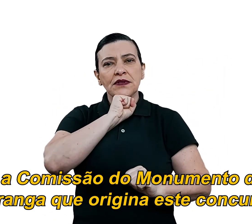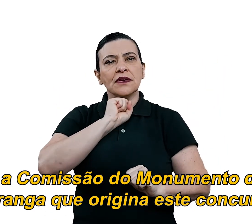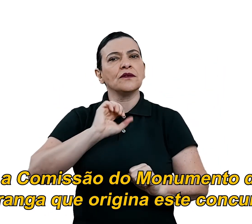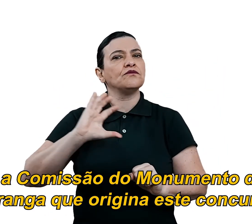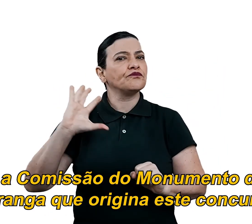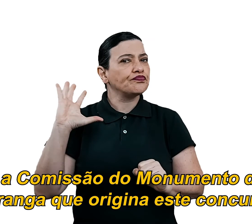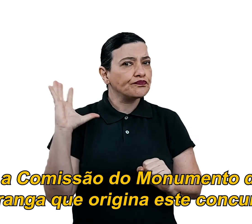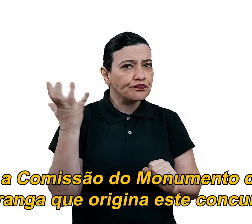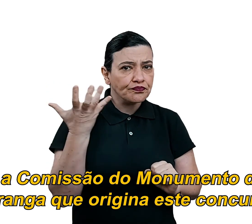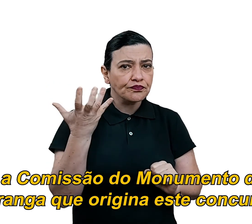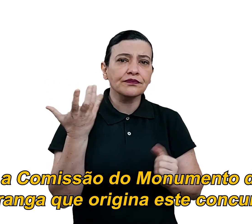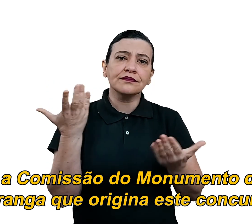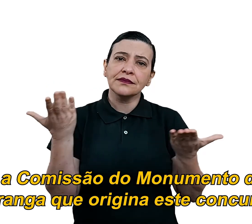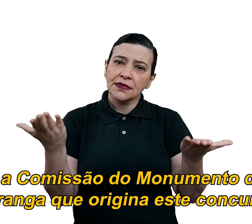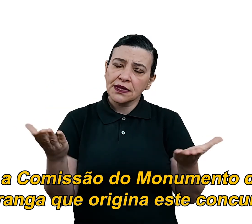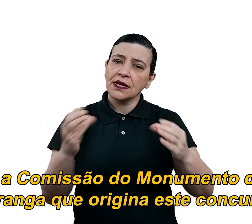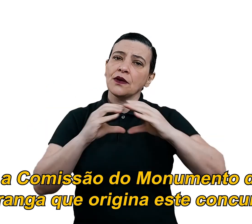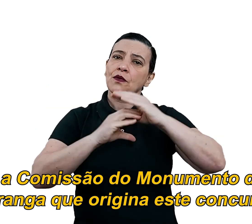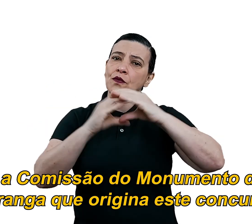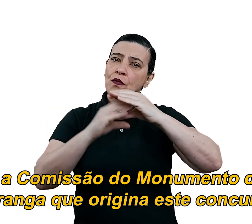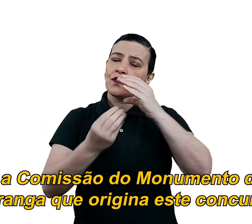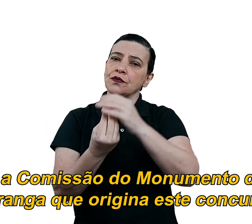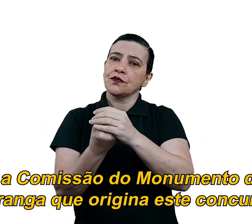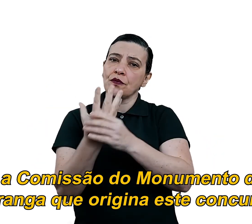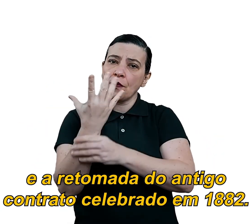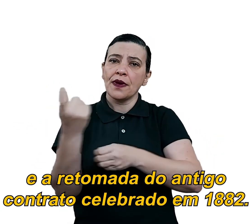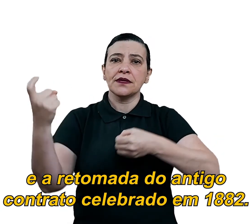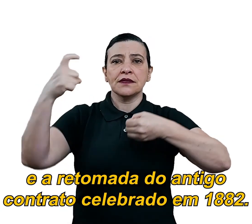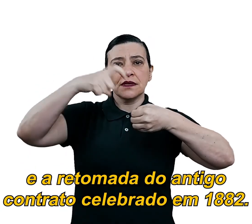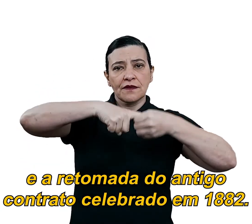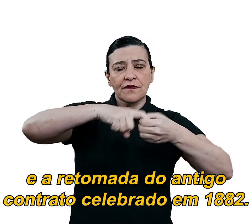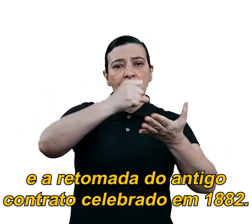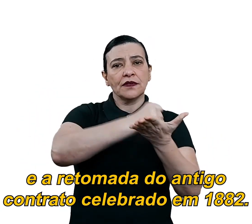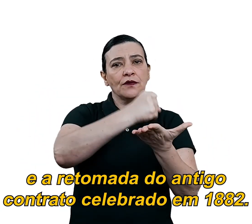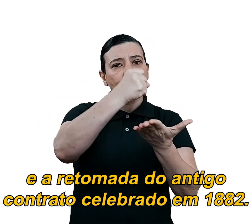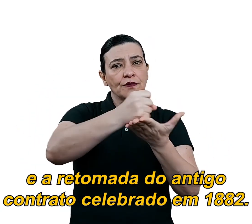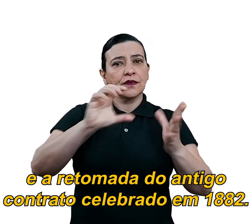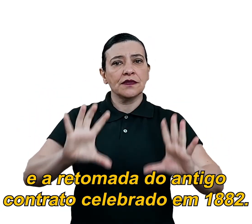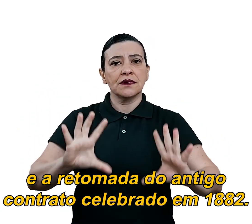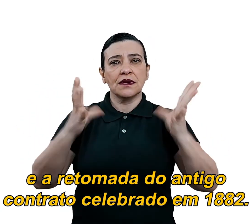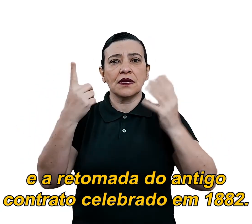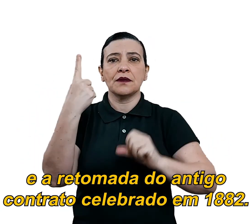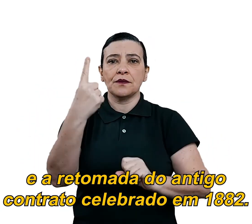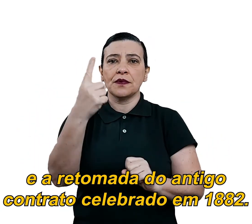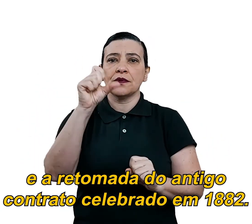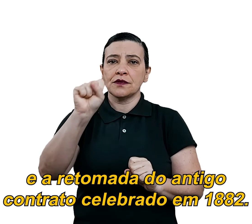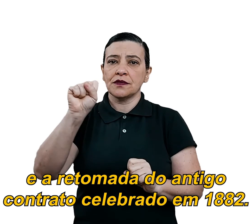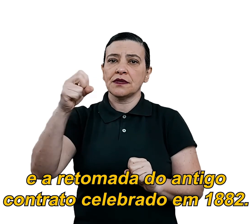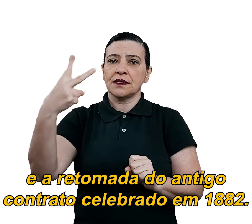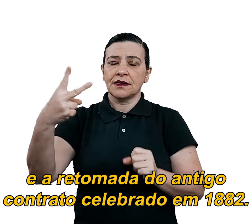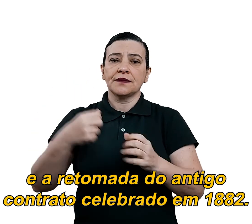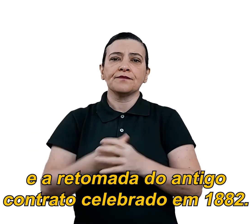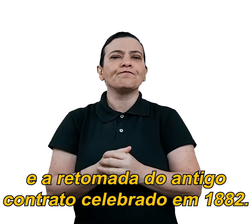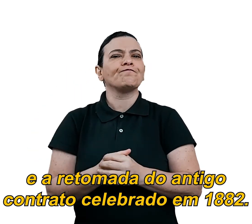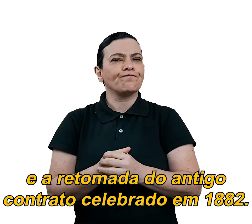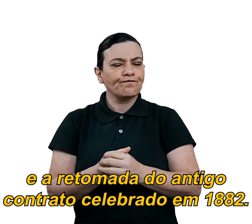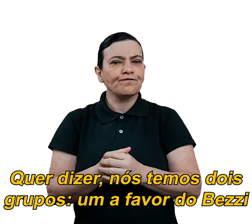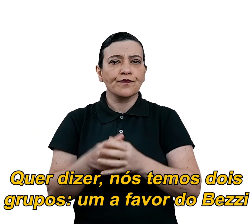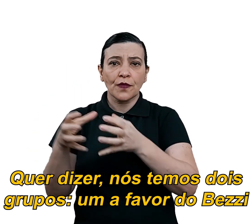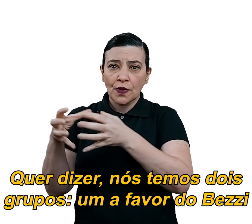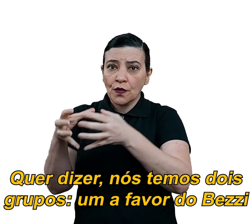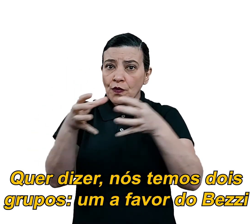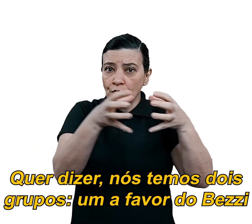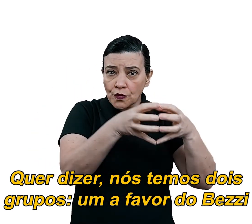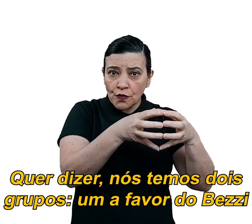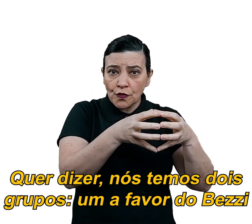do Ipiranga, que origina este concurso, e a retomada do antigo contrato celebrado em 1882.